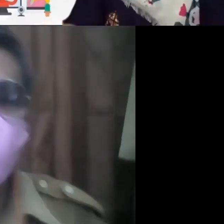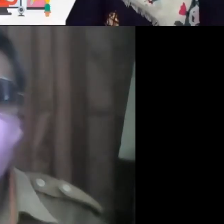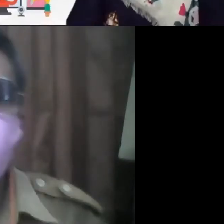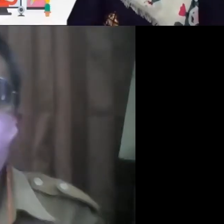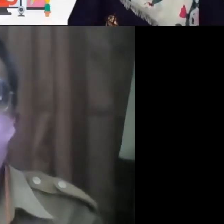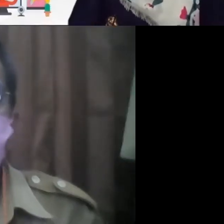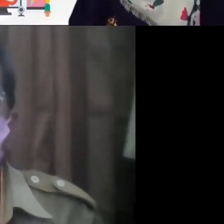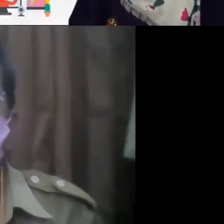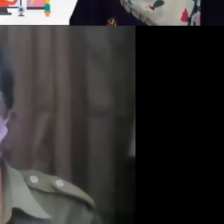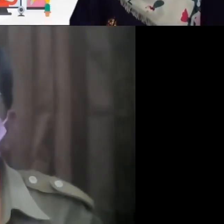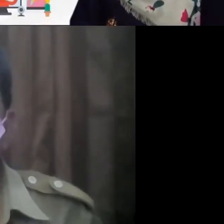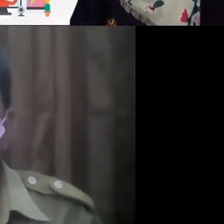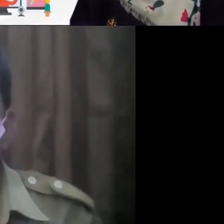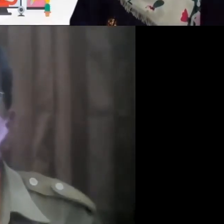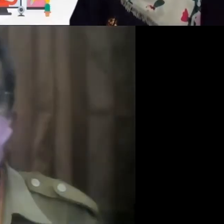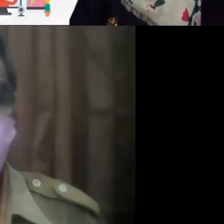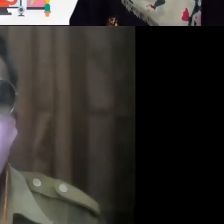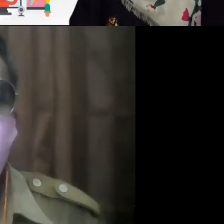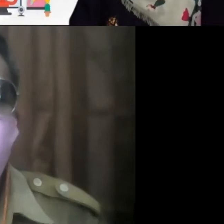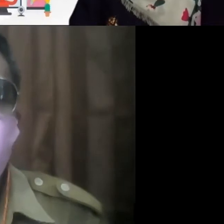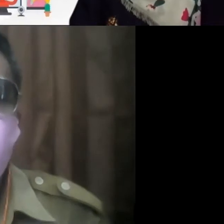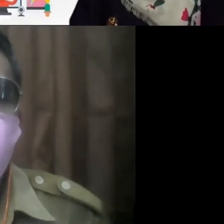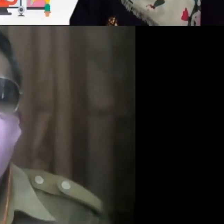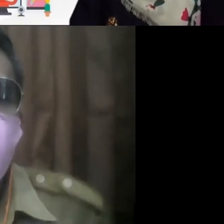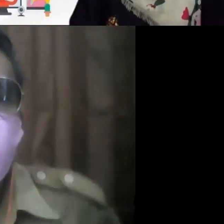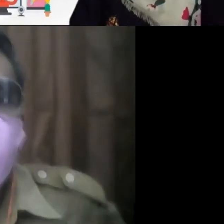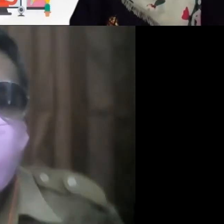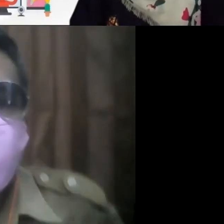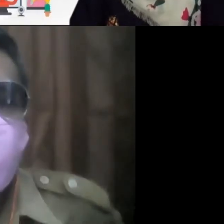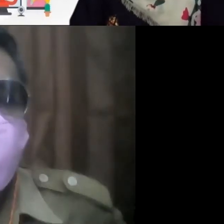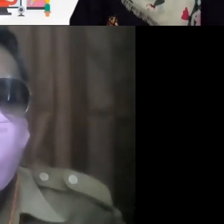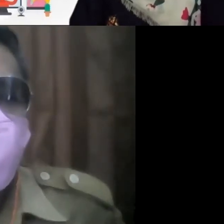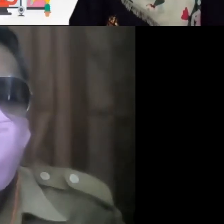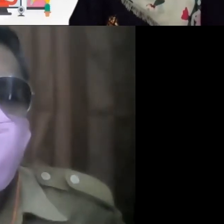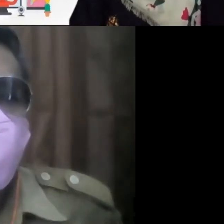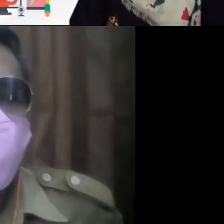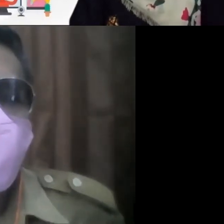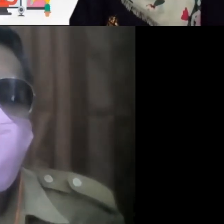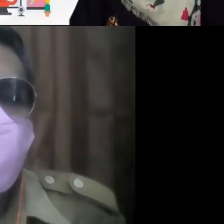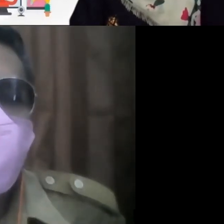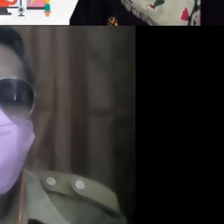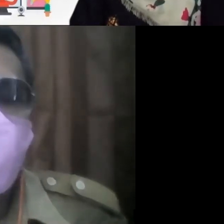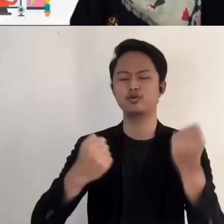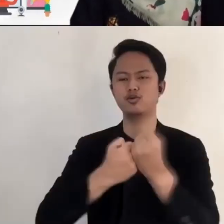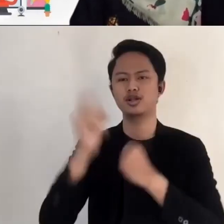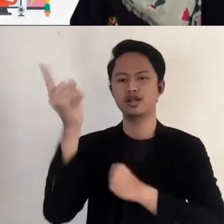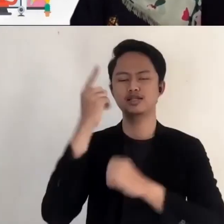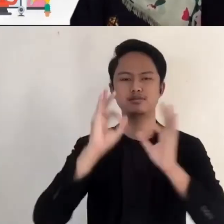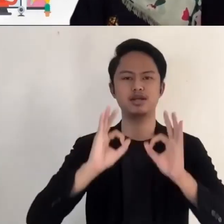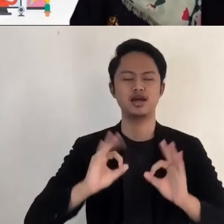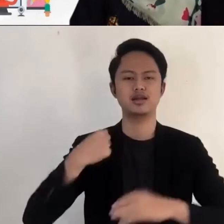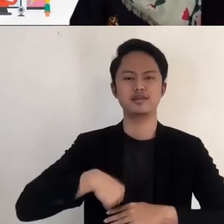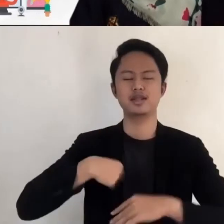Di saat yang berbahagia ini kami mengucapkan terima kasih atas dukungan Dinas Pendidikan dan Kementerian